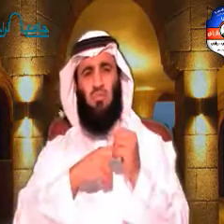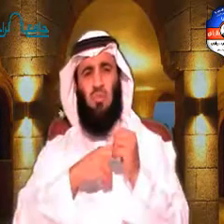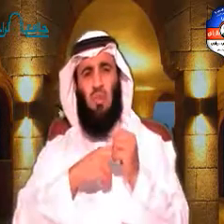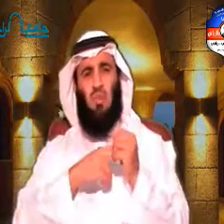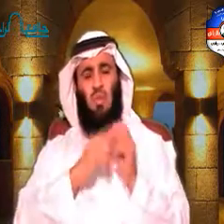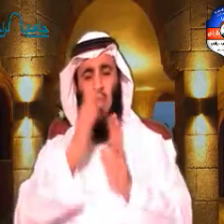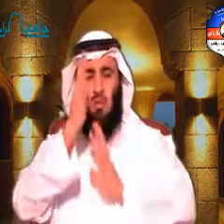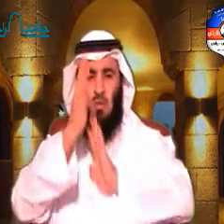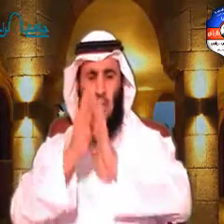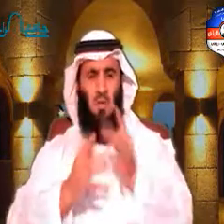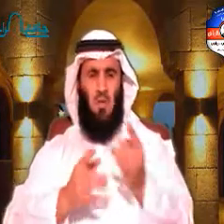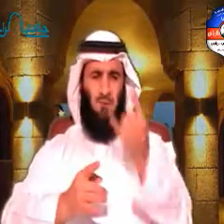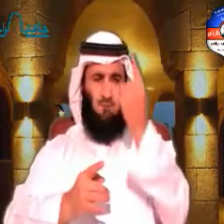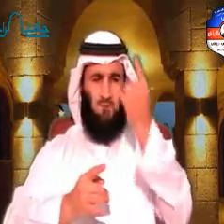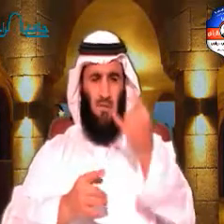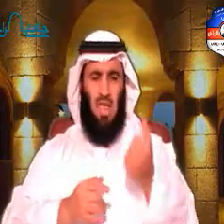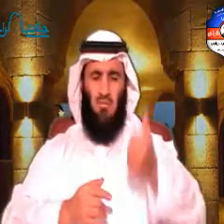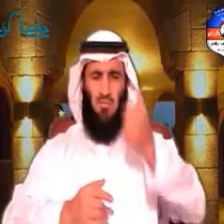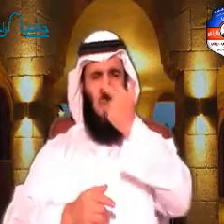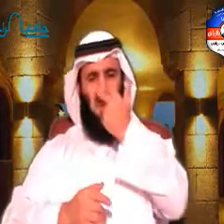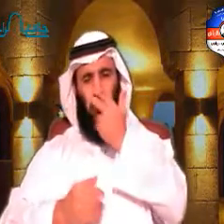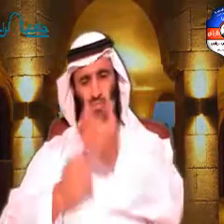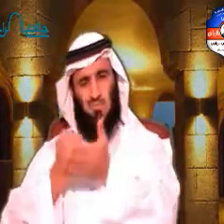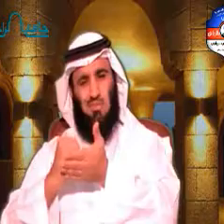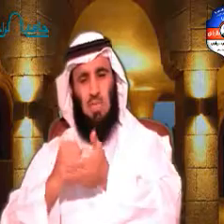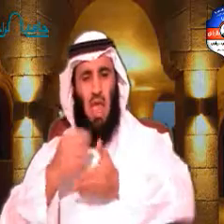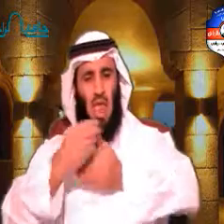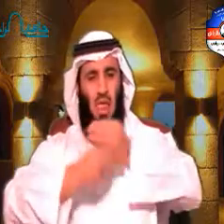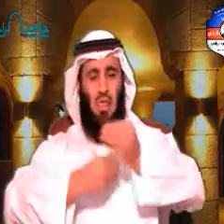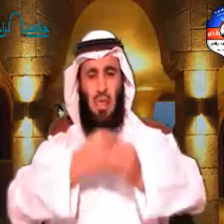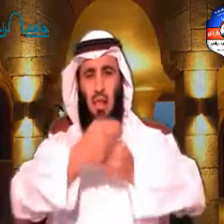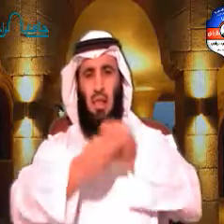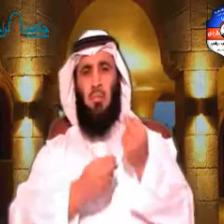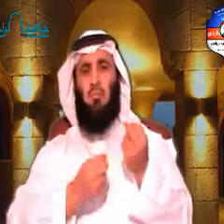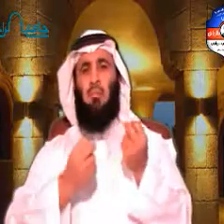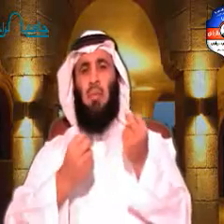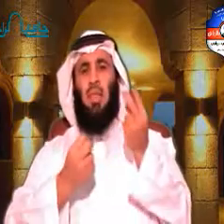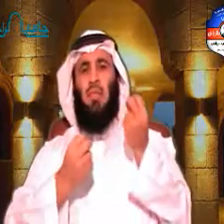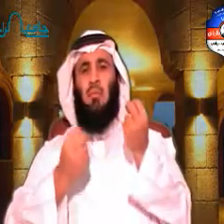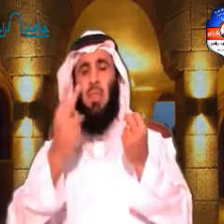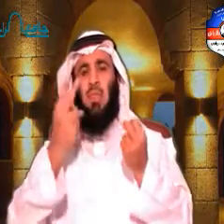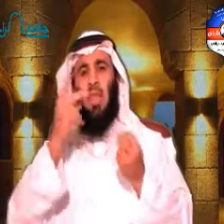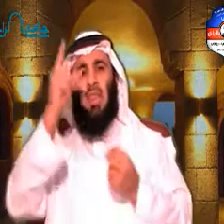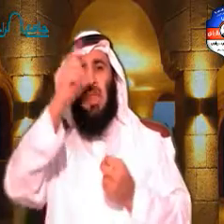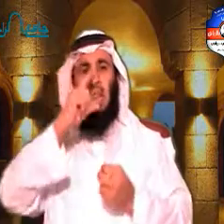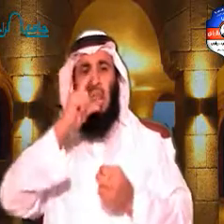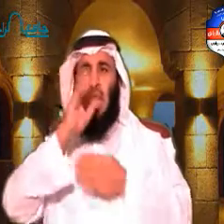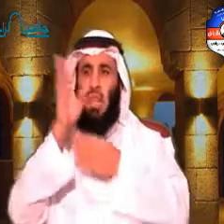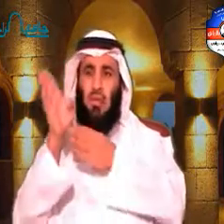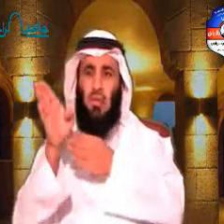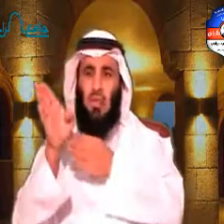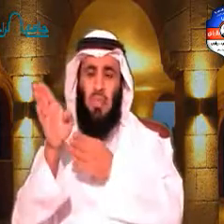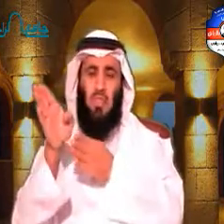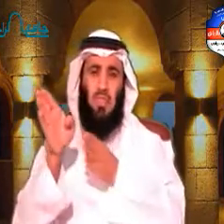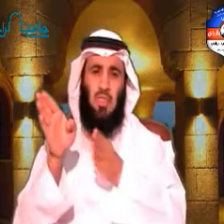حد زعمهم، جعلوها دينا يتبع من دون شرع الله وهدي يحتذى من